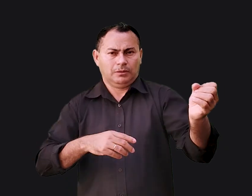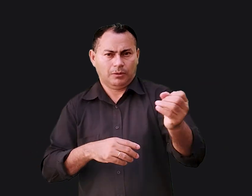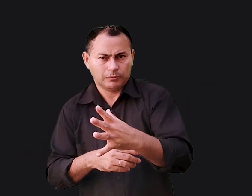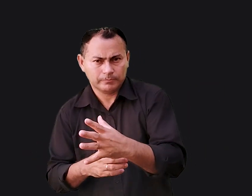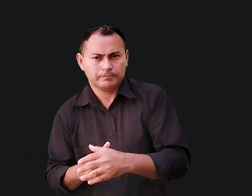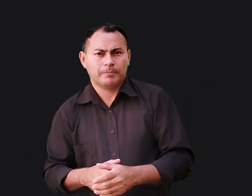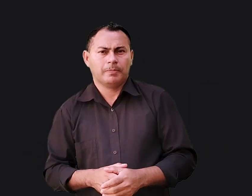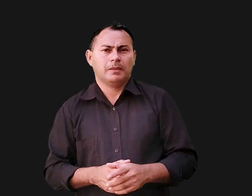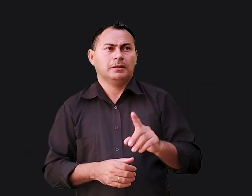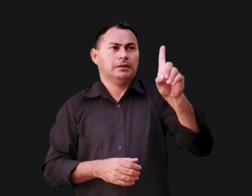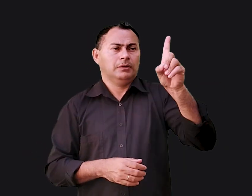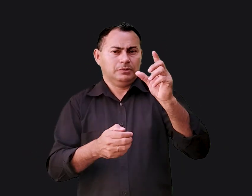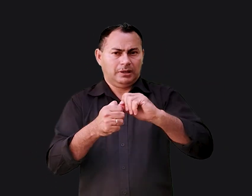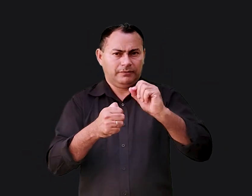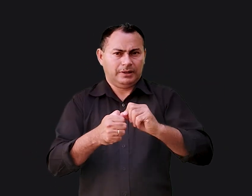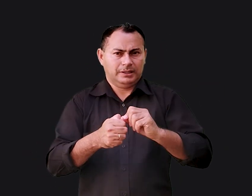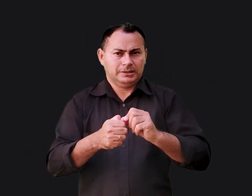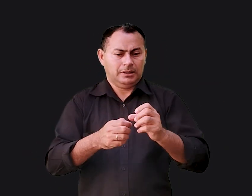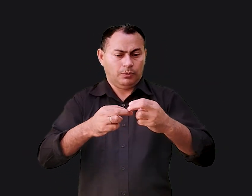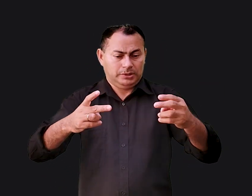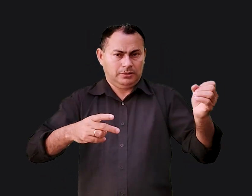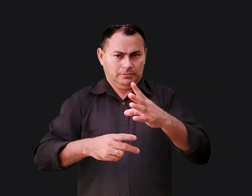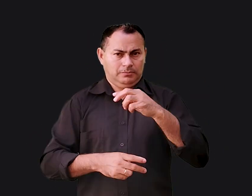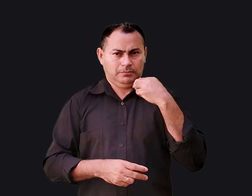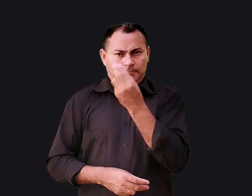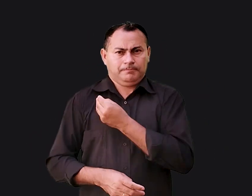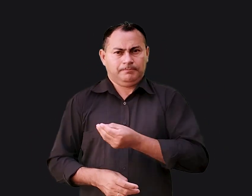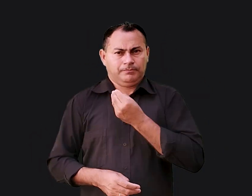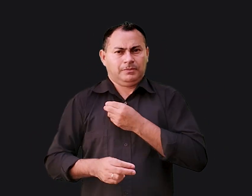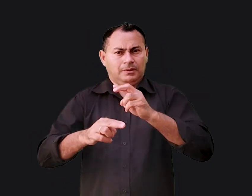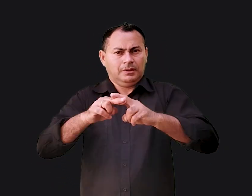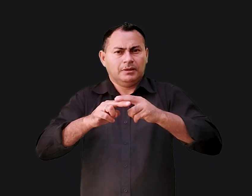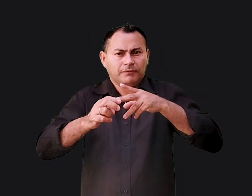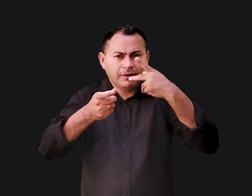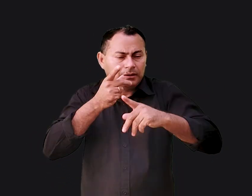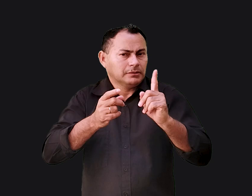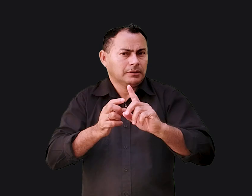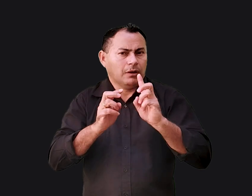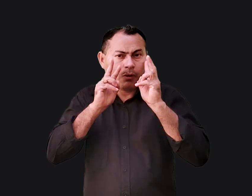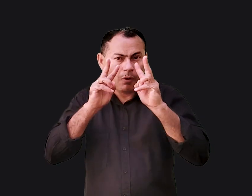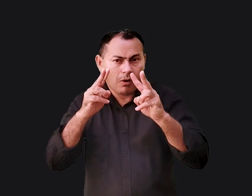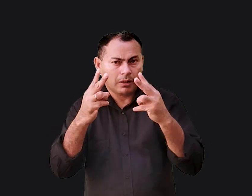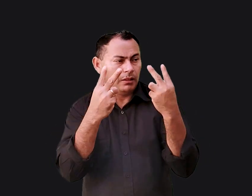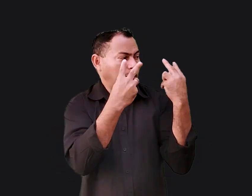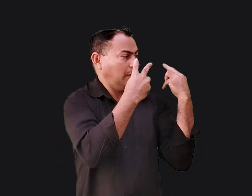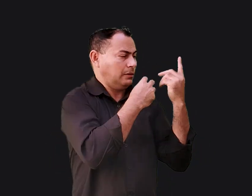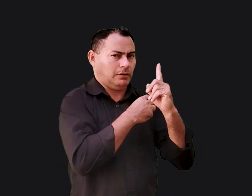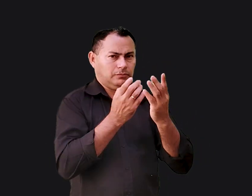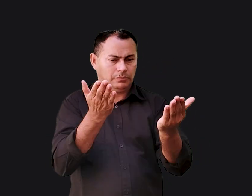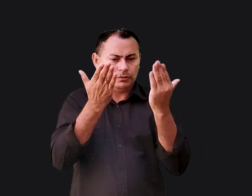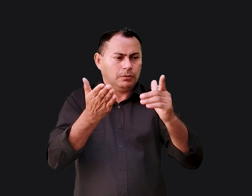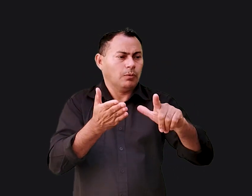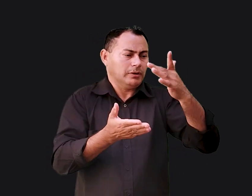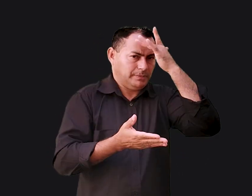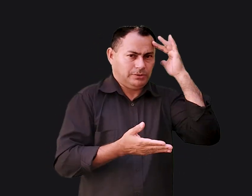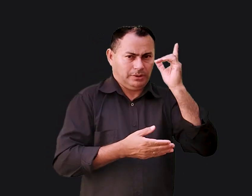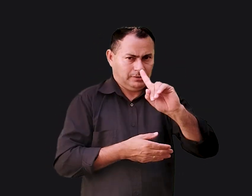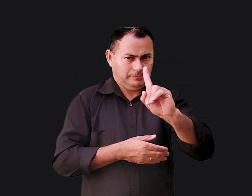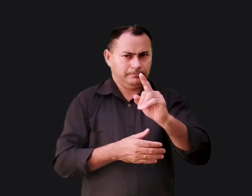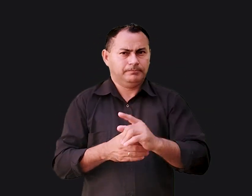novo. Deus quer fazer algo novo em nossas vidas. Por isso Ele nos diz para não olharmos para trás, nem nos compararmos com ninguém.